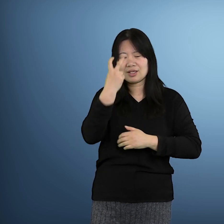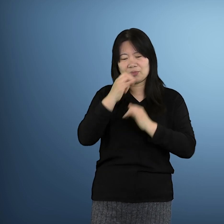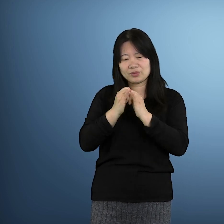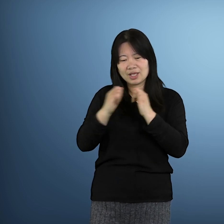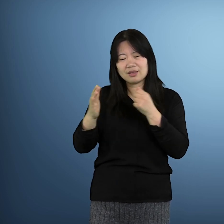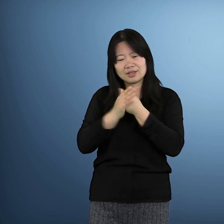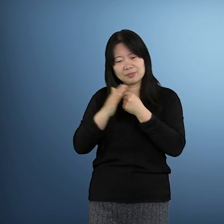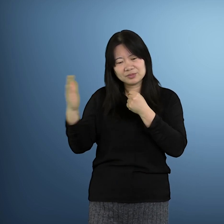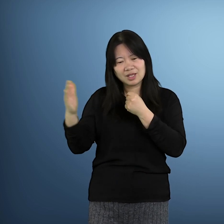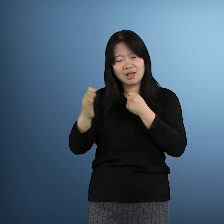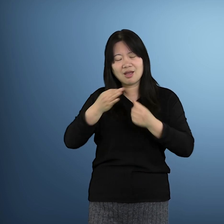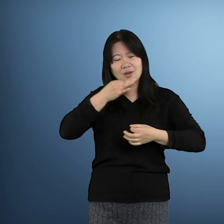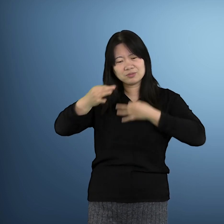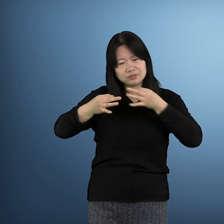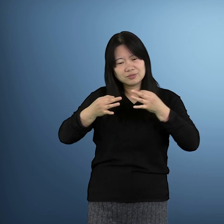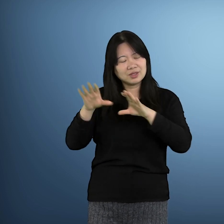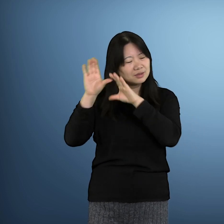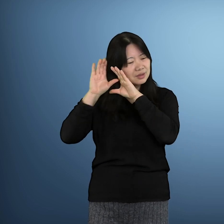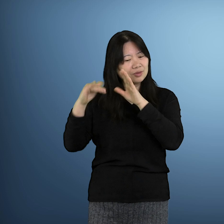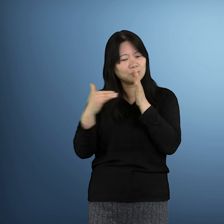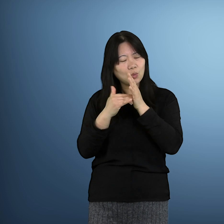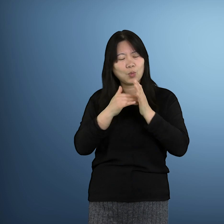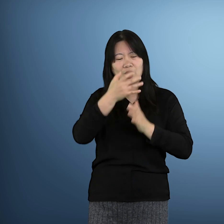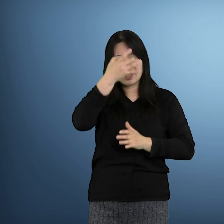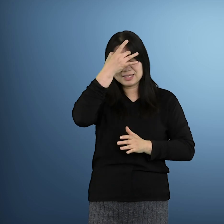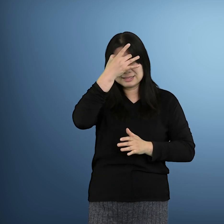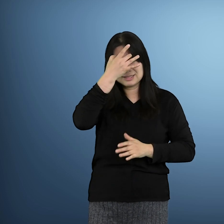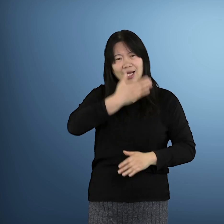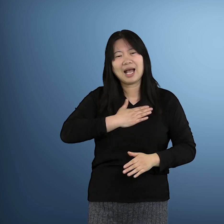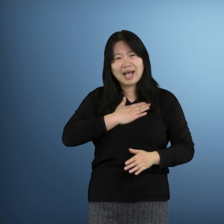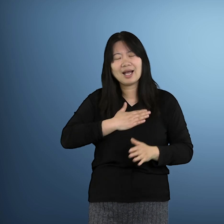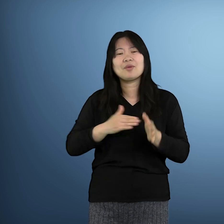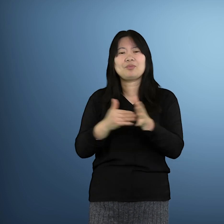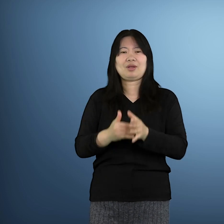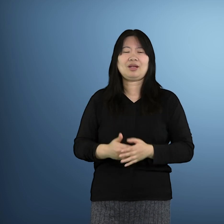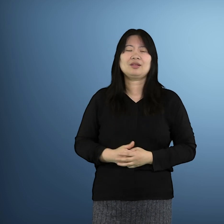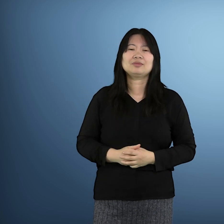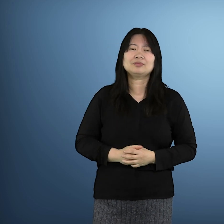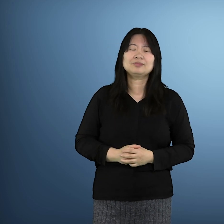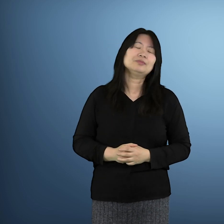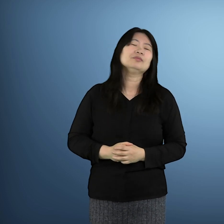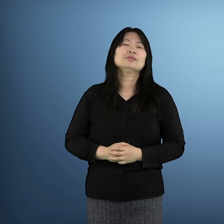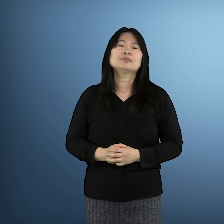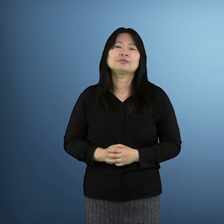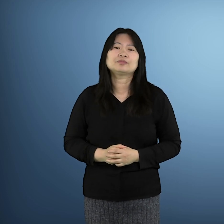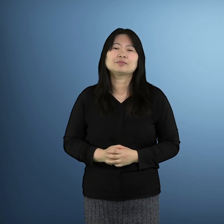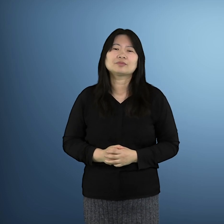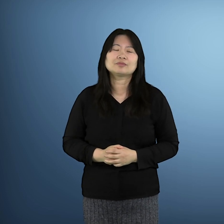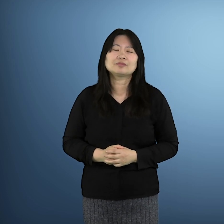감독자로 말미암아 부르짖음을 듣고 그 근심을 알고 그랬어.